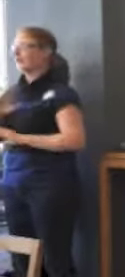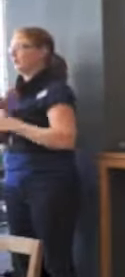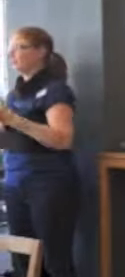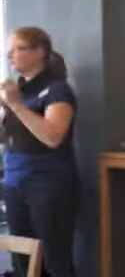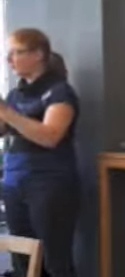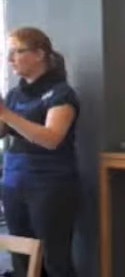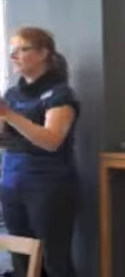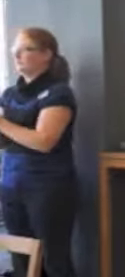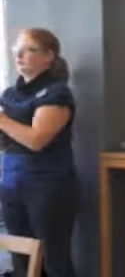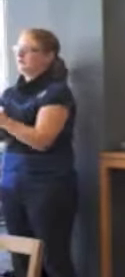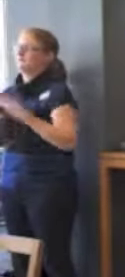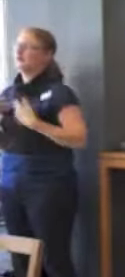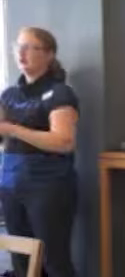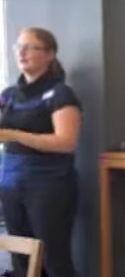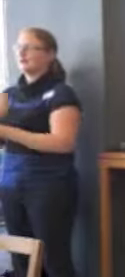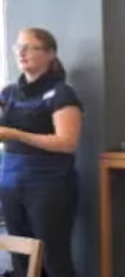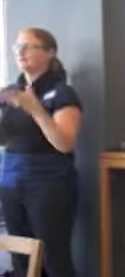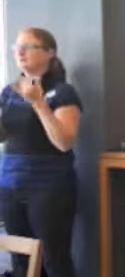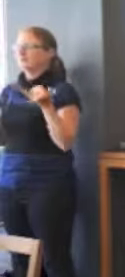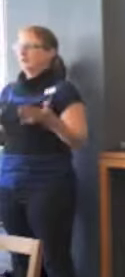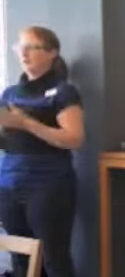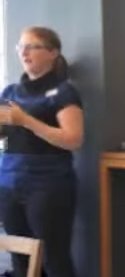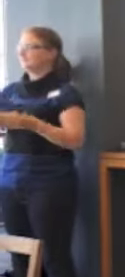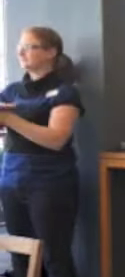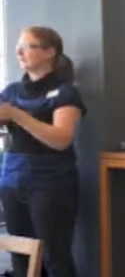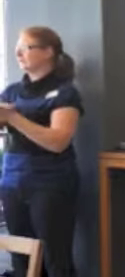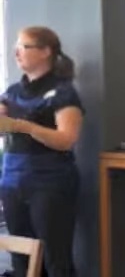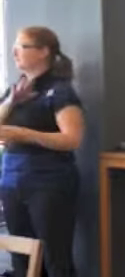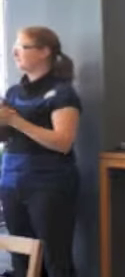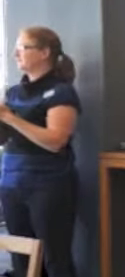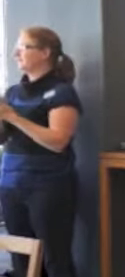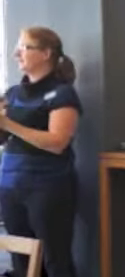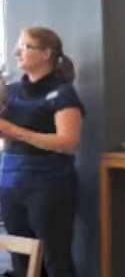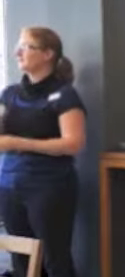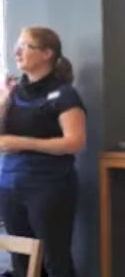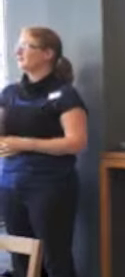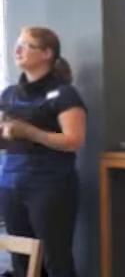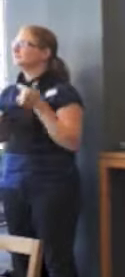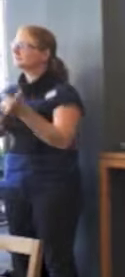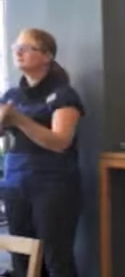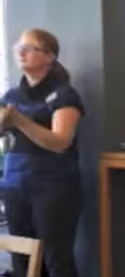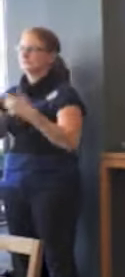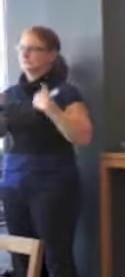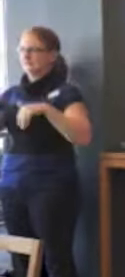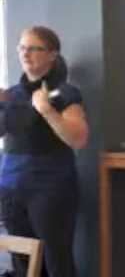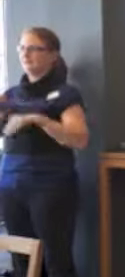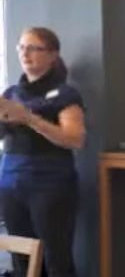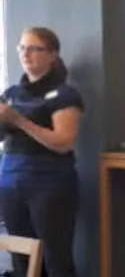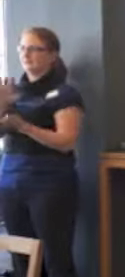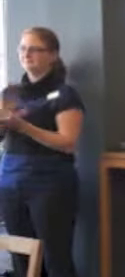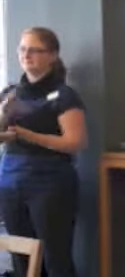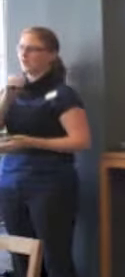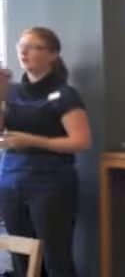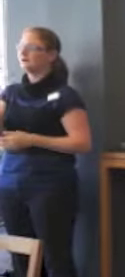arbete på dagens arbetsmarknad. Det finns ungefär 400 000 individer som är inskrivna på Arbetsförmedlingen